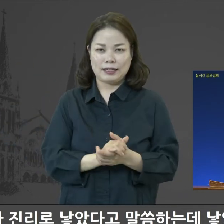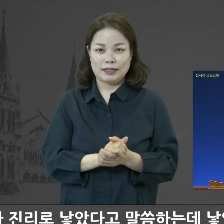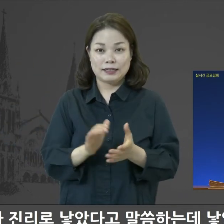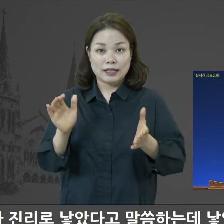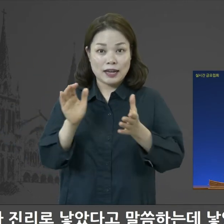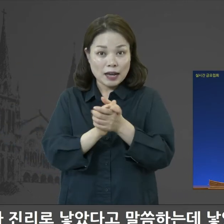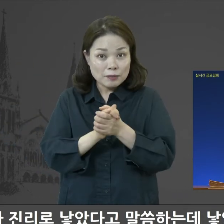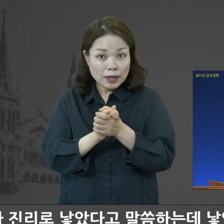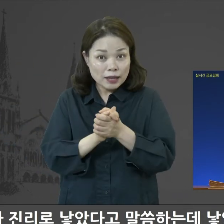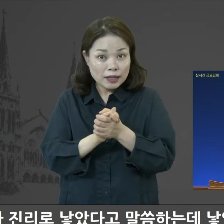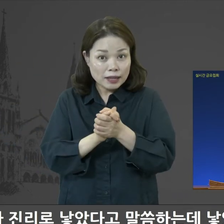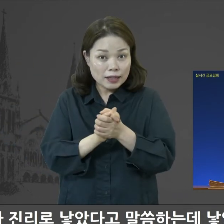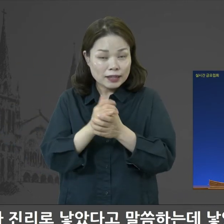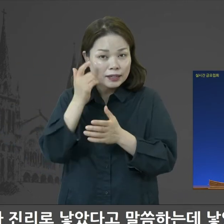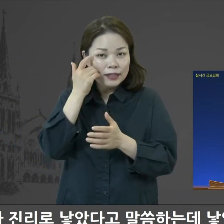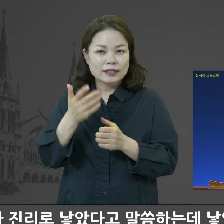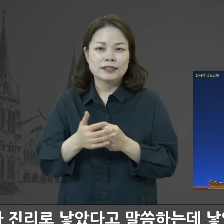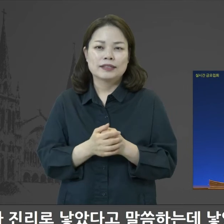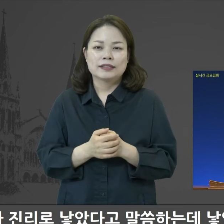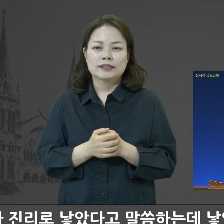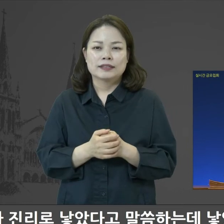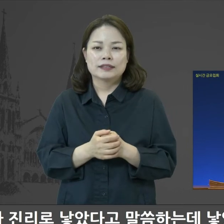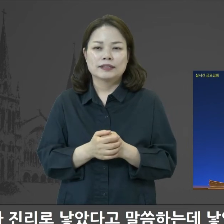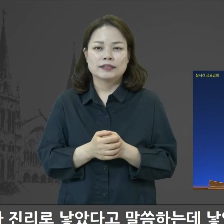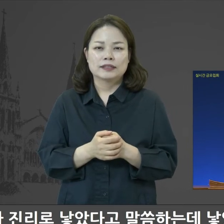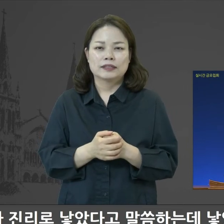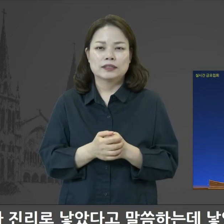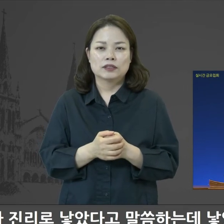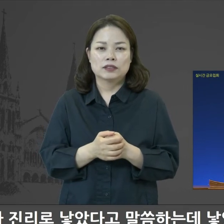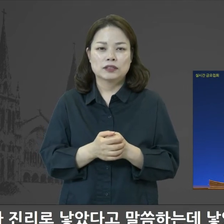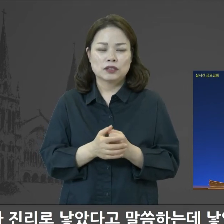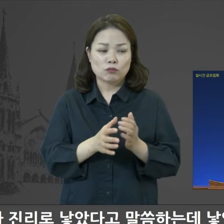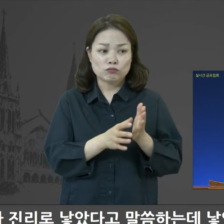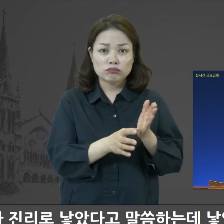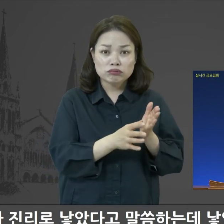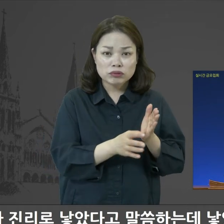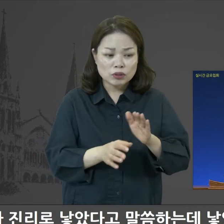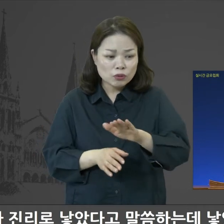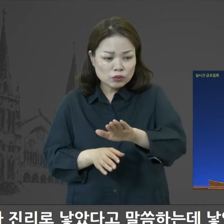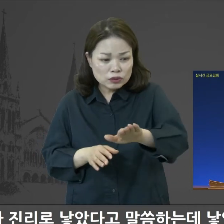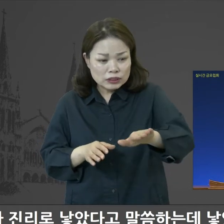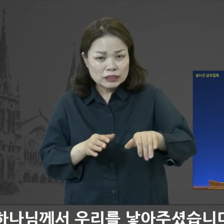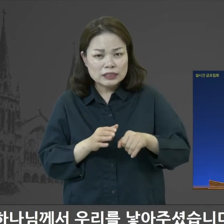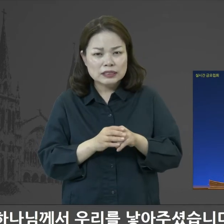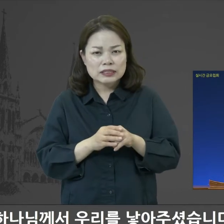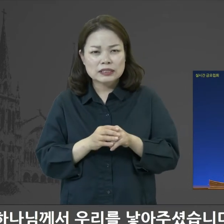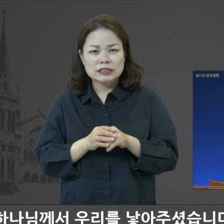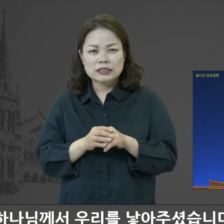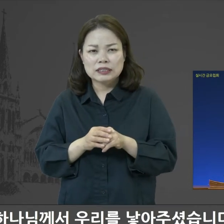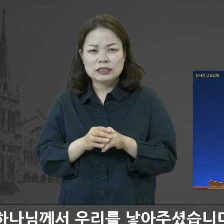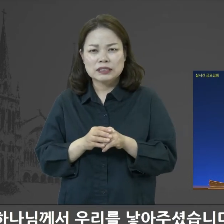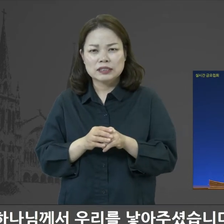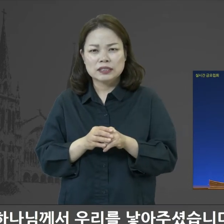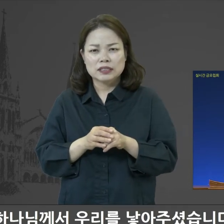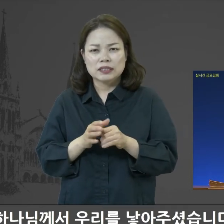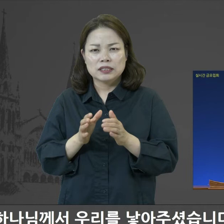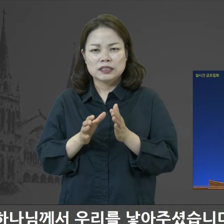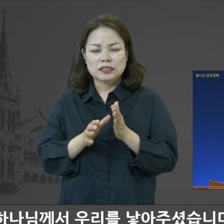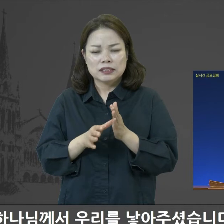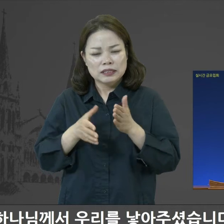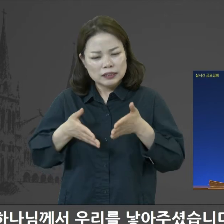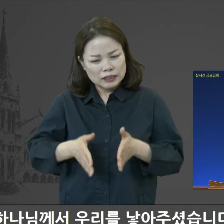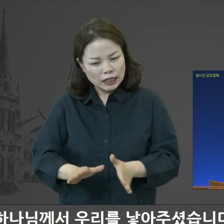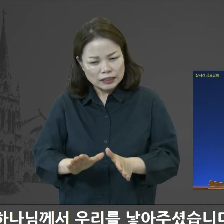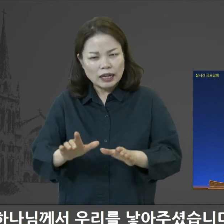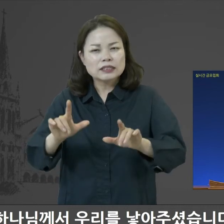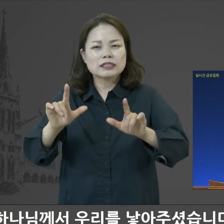아멘 되시죠? 예, 이것은 물리적으로 우리를 이렇게 낳은 이 개념보다는 특별한